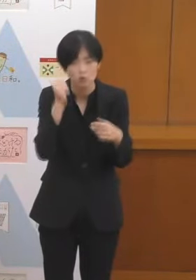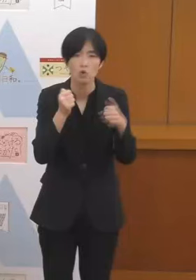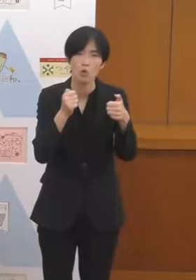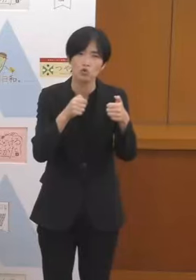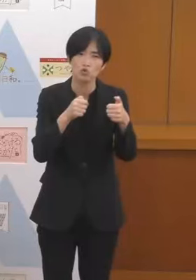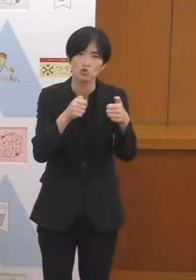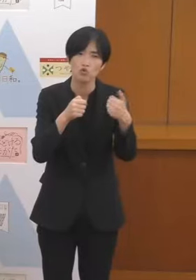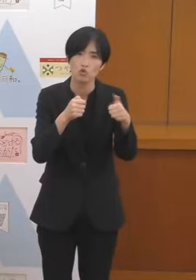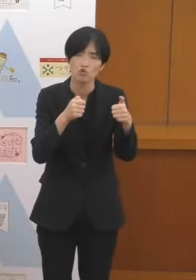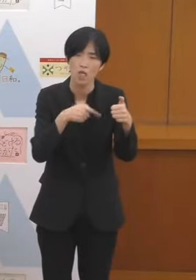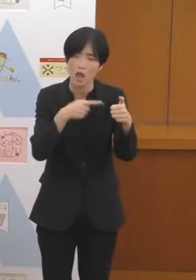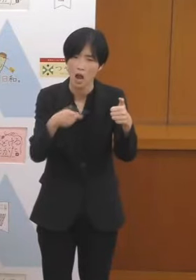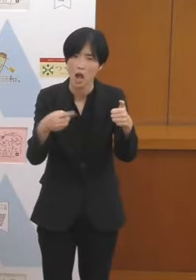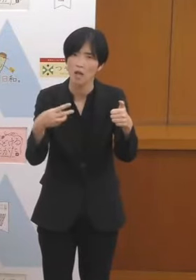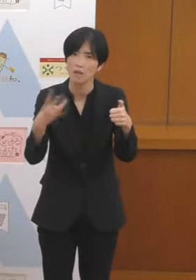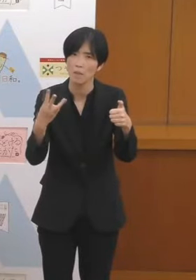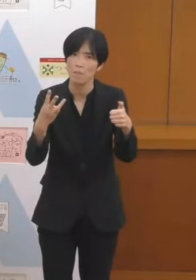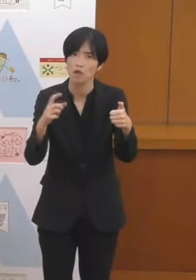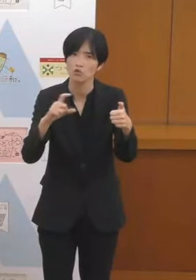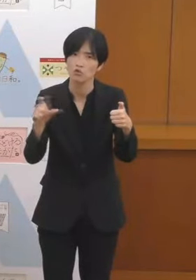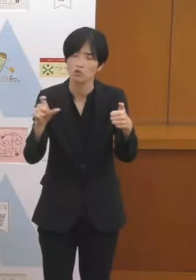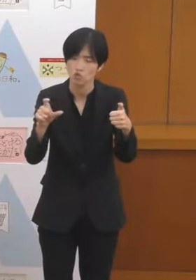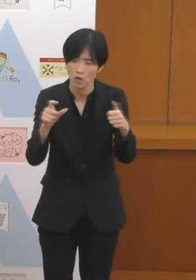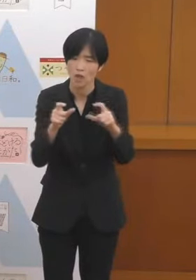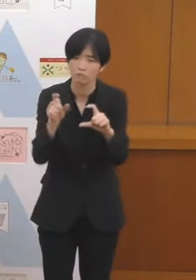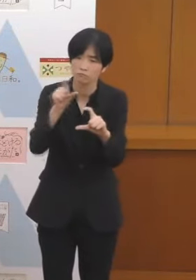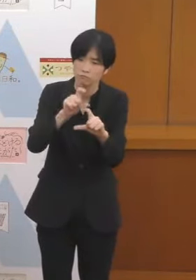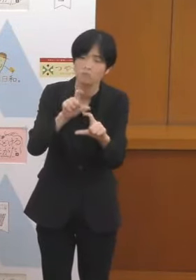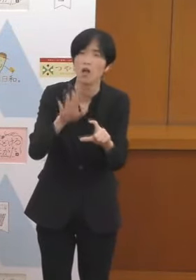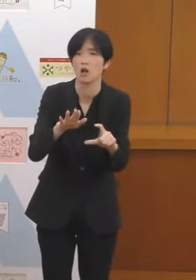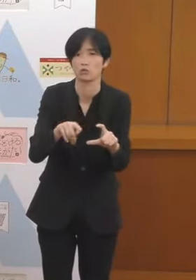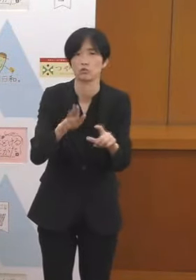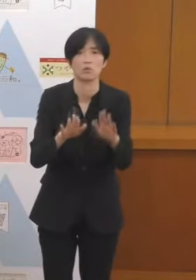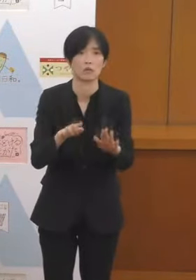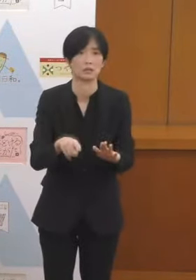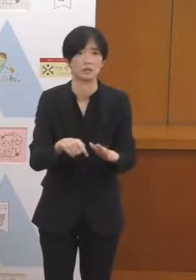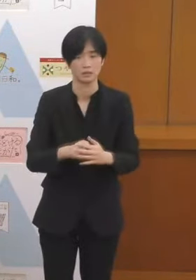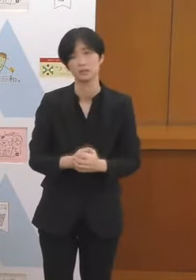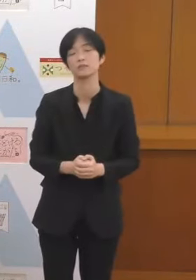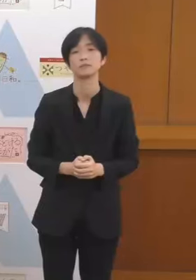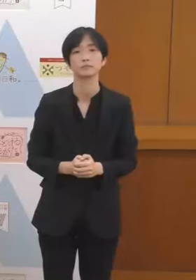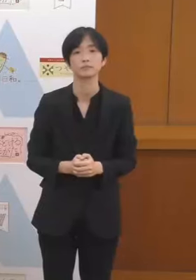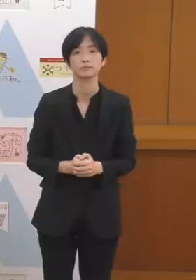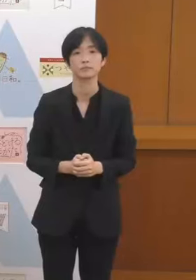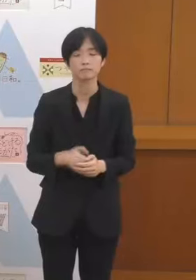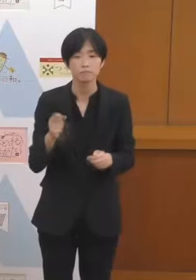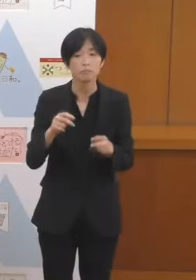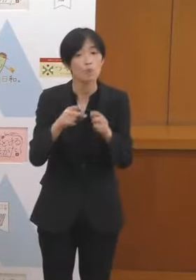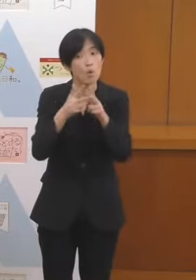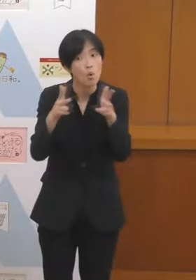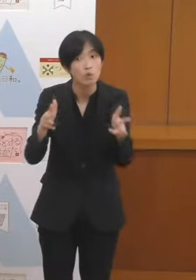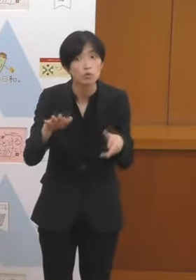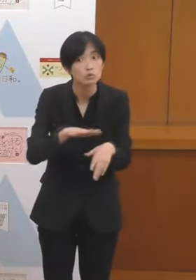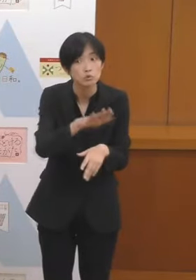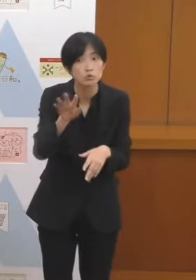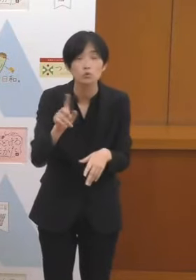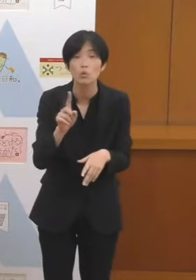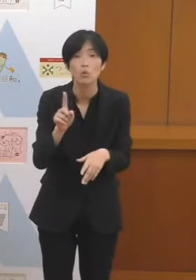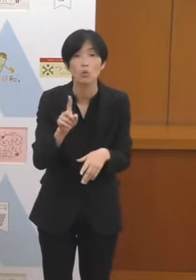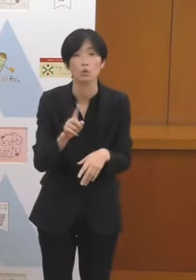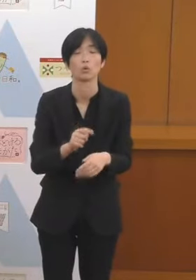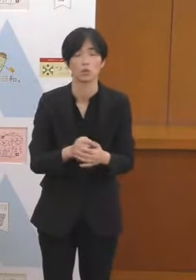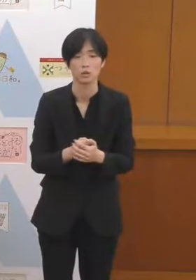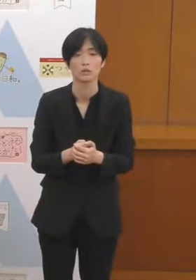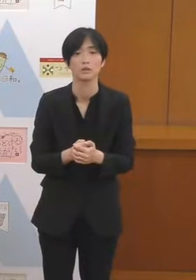から300円の金額が設定されているものと承知をしておりますまた東北において